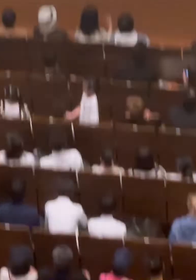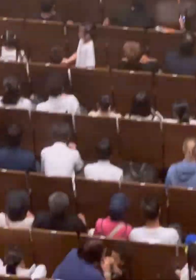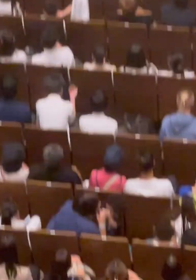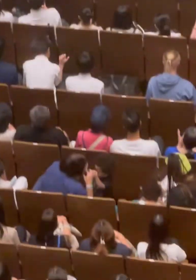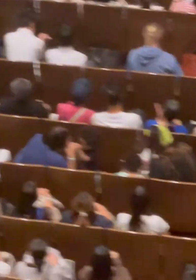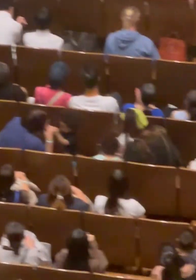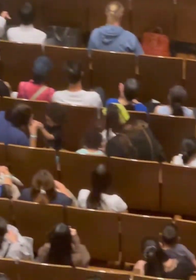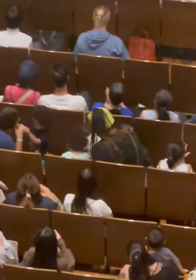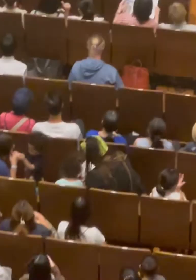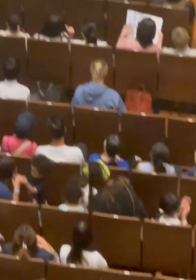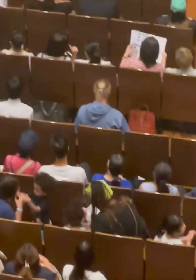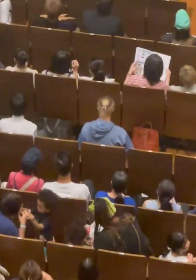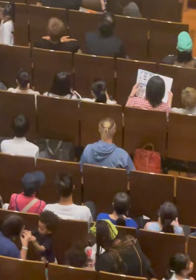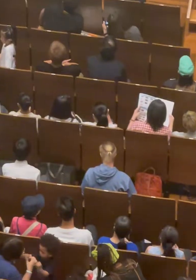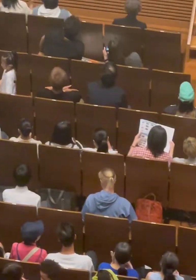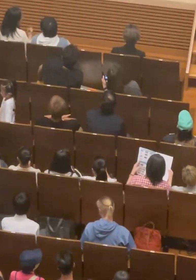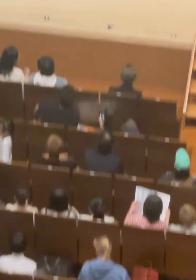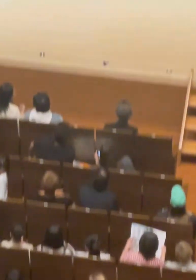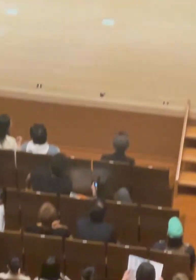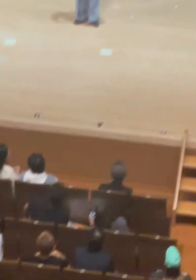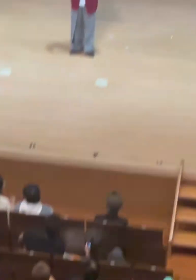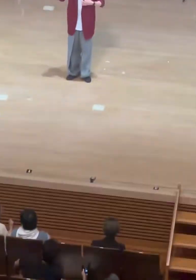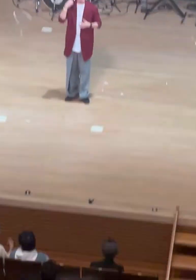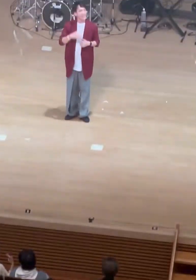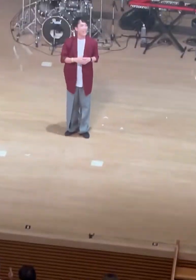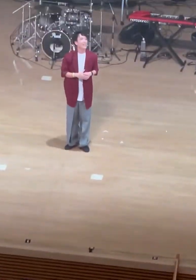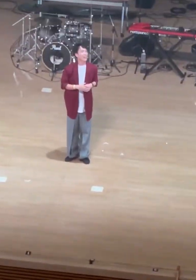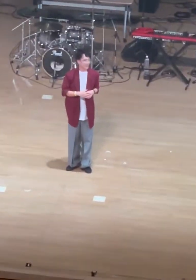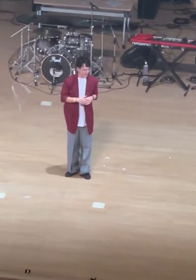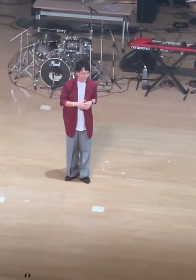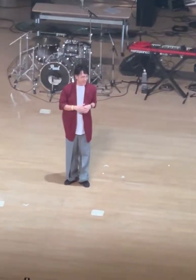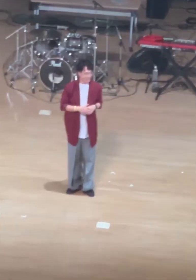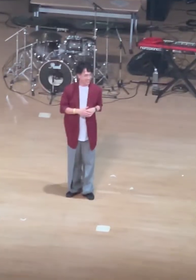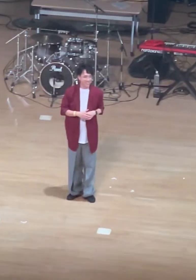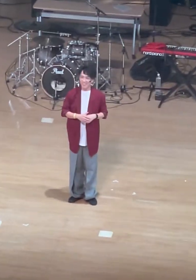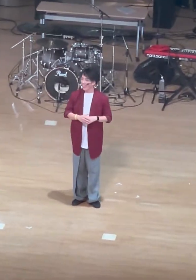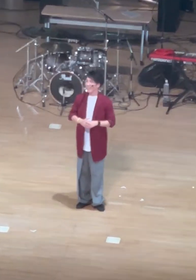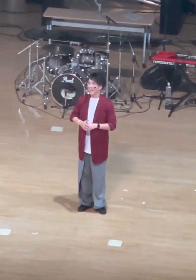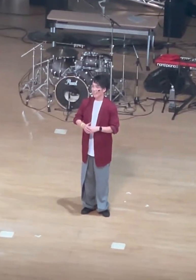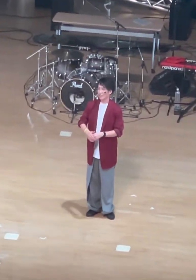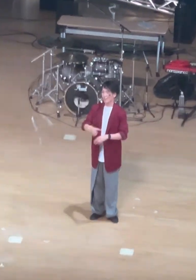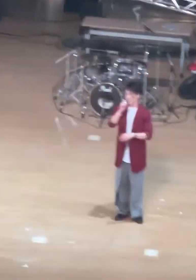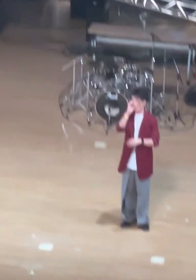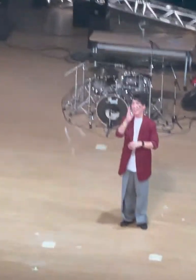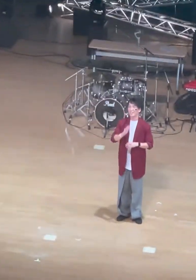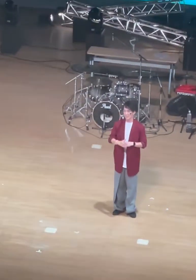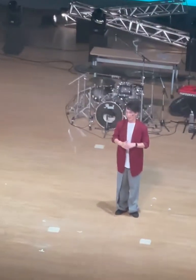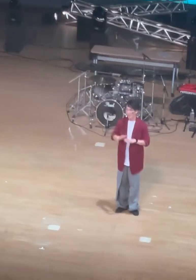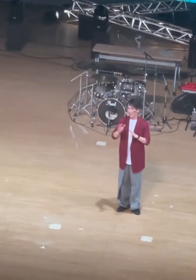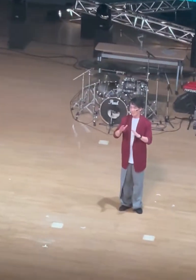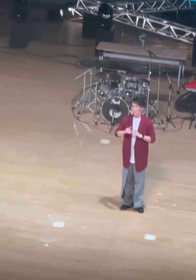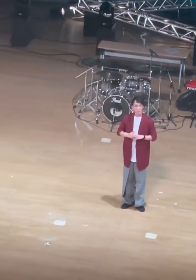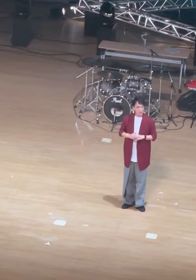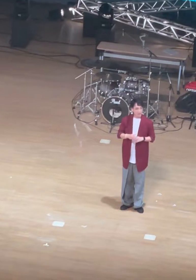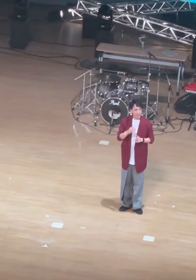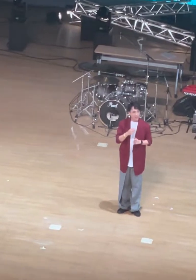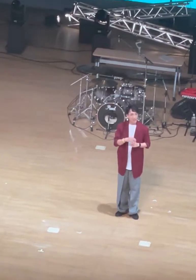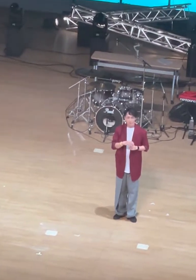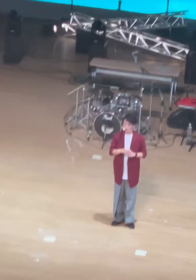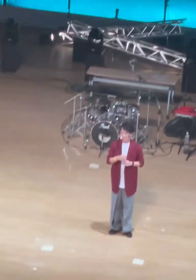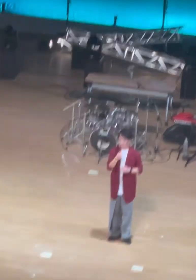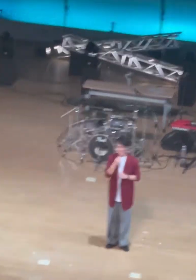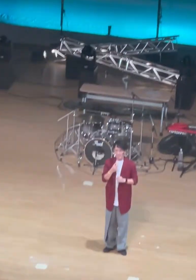か、からだけでも覚えてくれたら嬉しいなって思います。ぜひね、よろしくお願いします。ちなみに